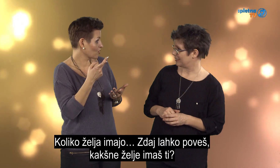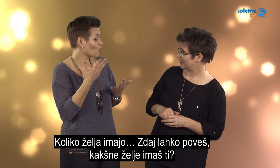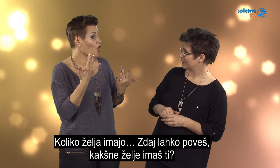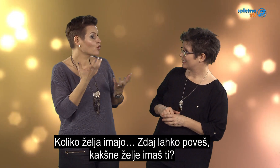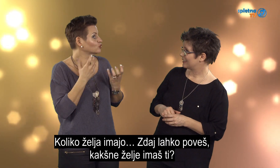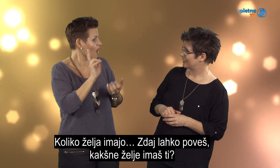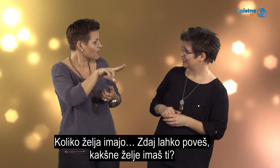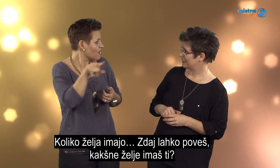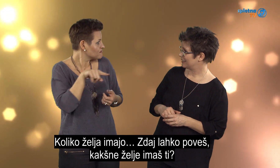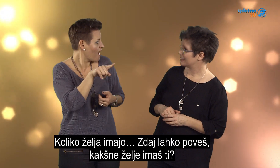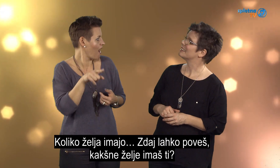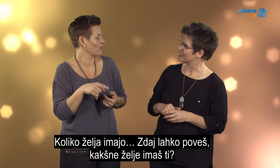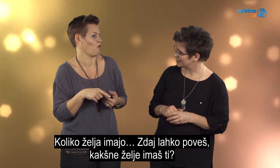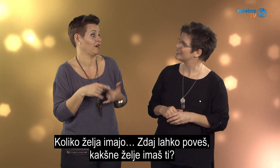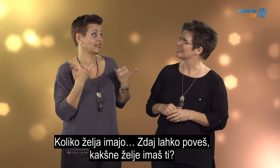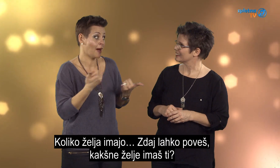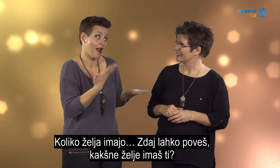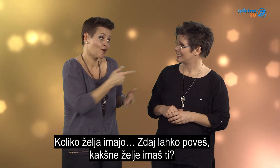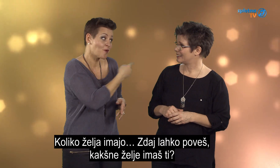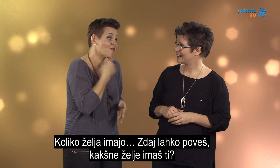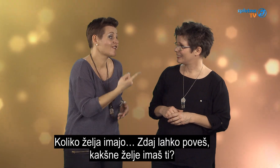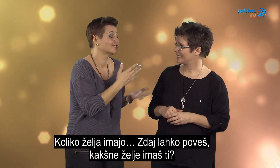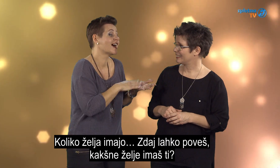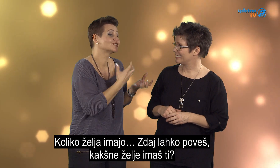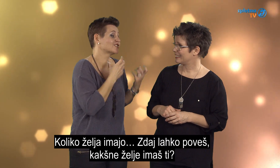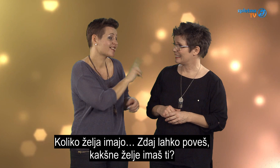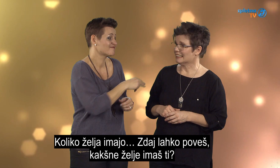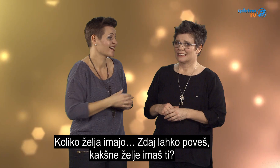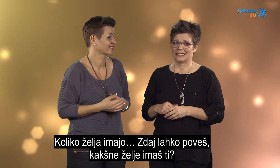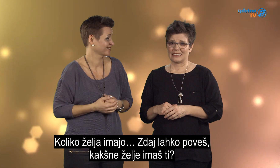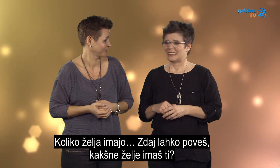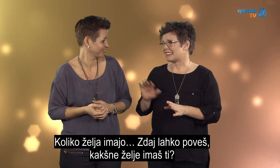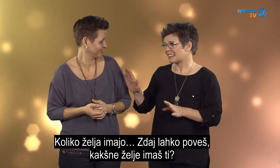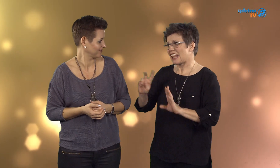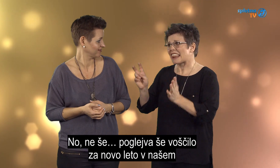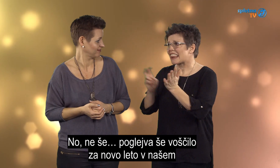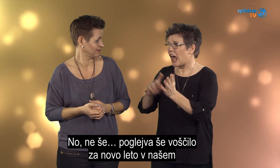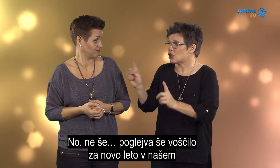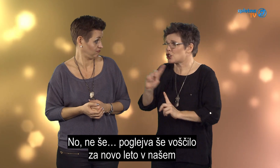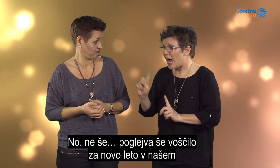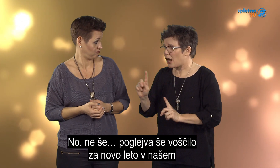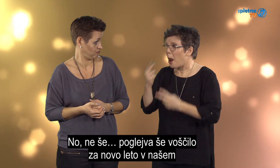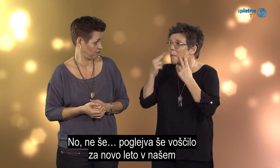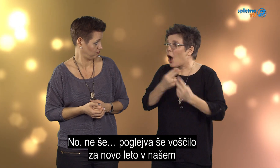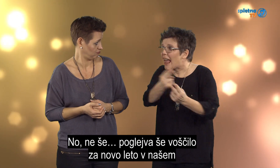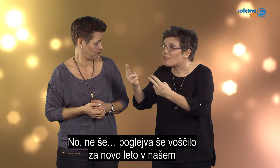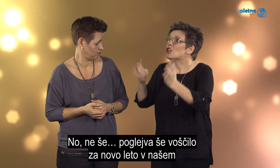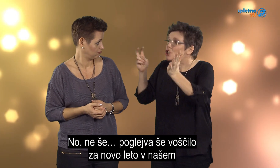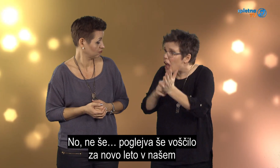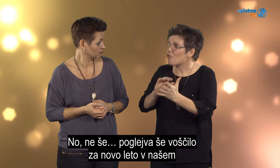Koliko želja imajo? Zdaj lahko poveš, kakšne želje imaš ti. Ne, ne še. Poglejva še voščilo